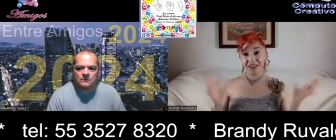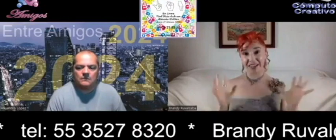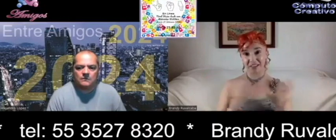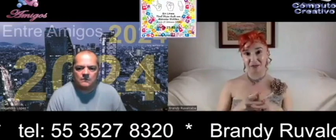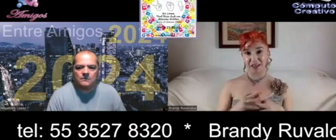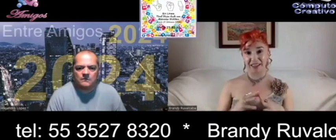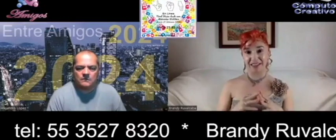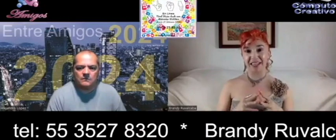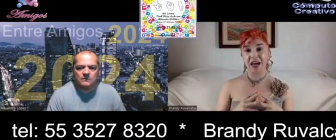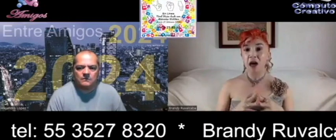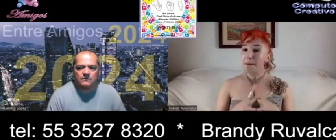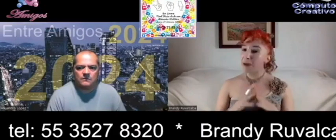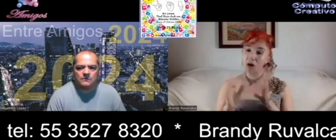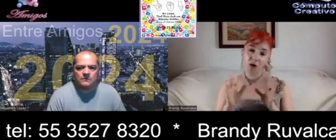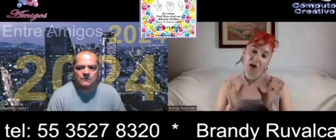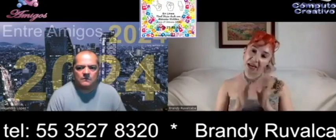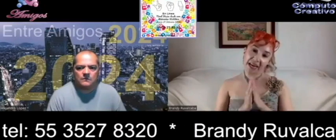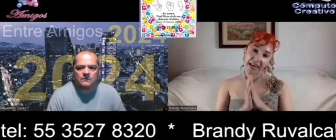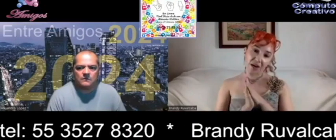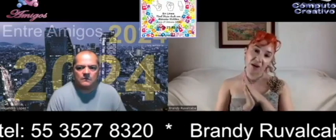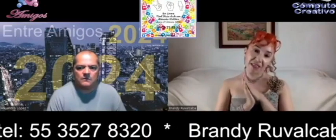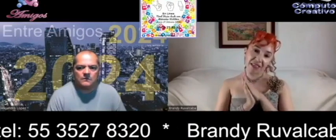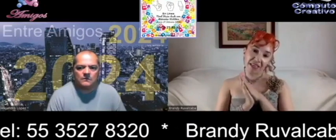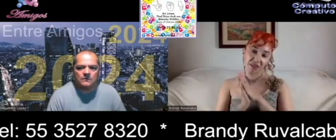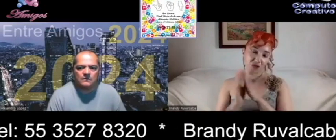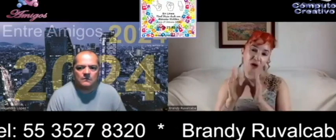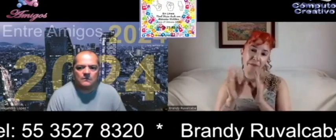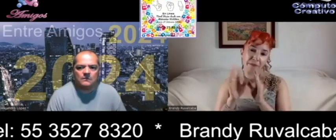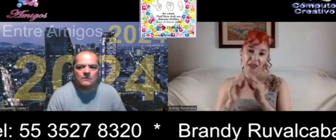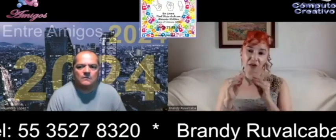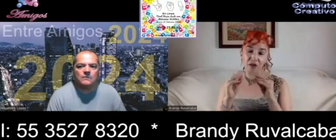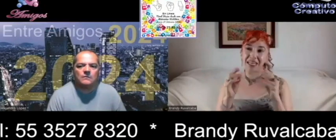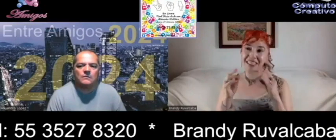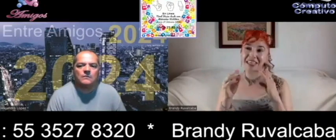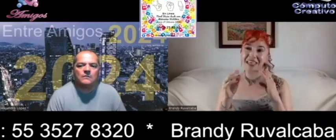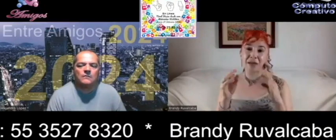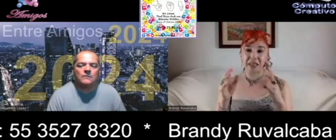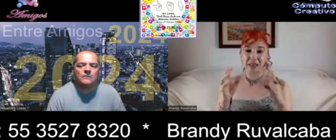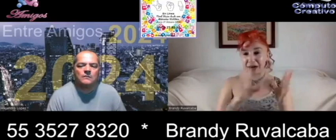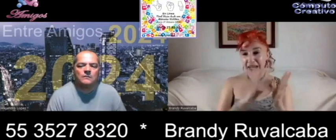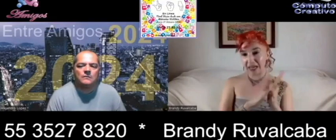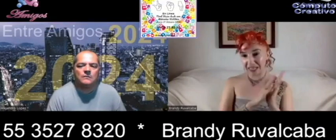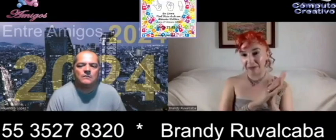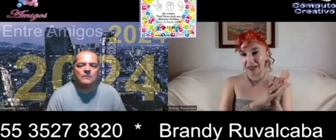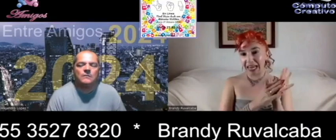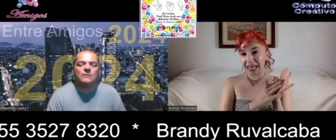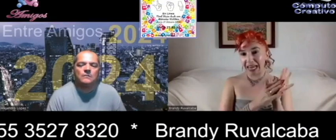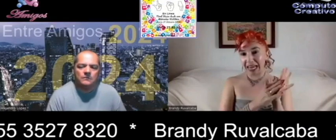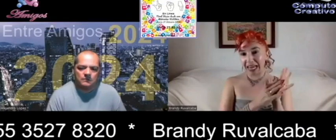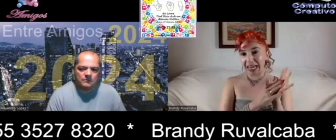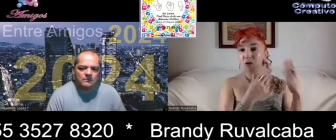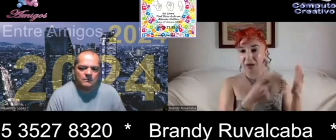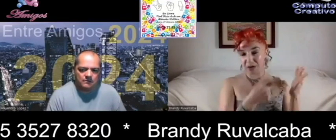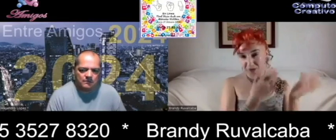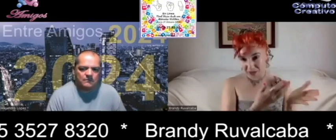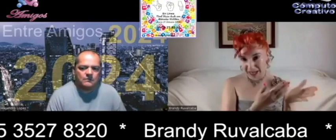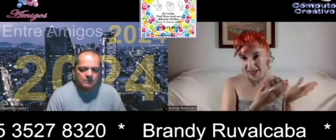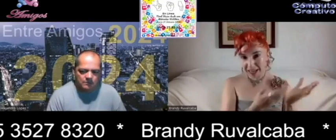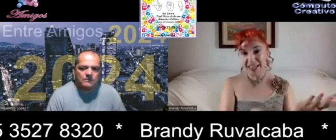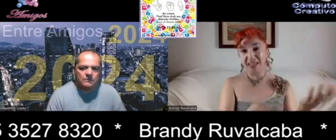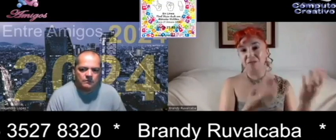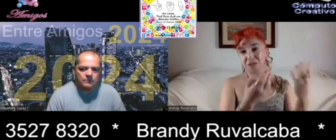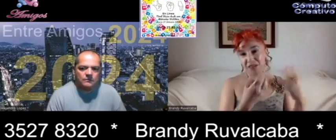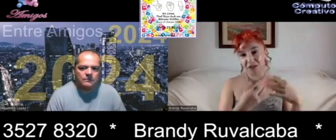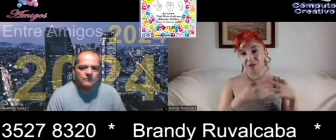dependiendo de qué tipo de danza sea, pero la lengua de señas yo la aprendí, o la quise aprender para saber el idioma como